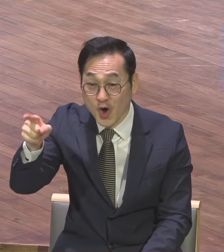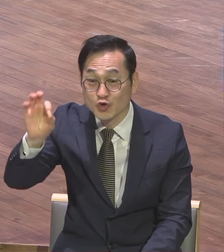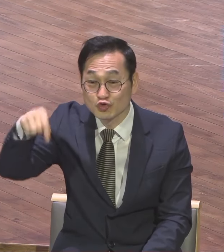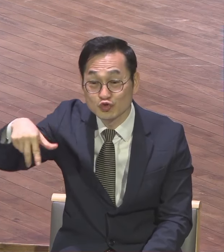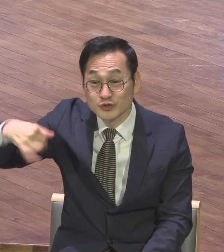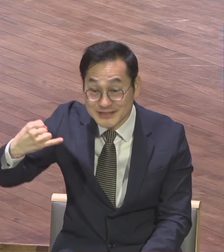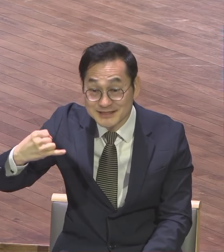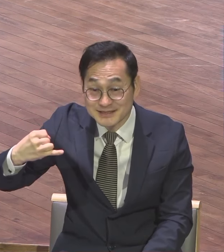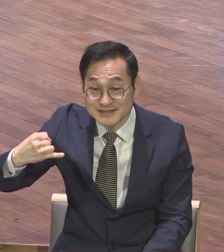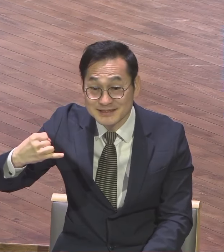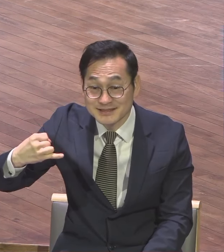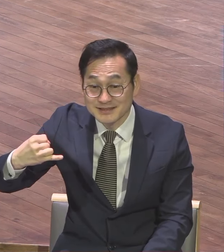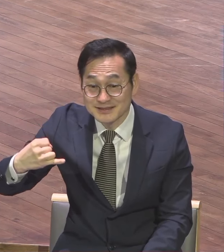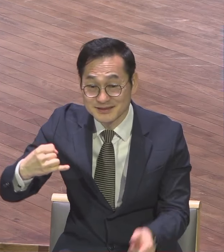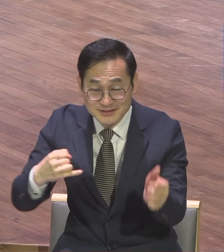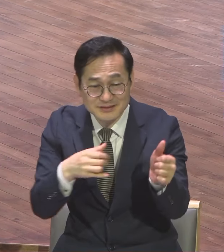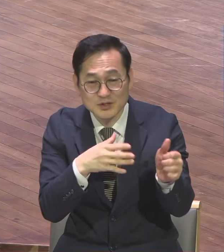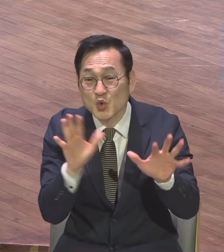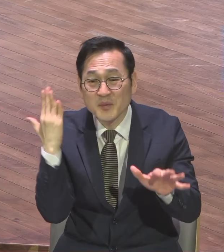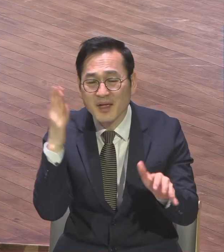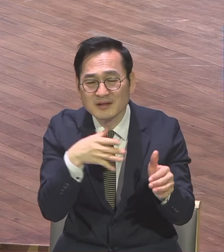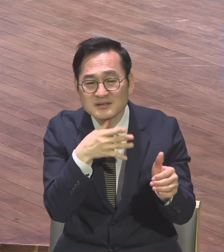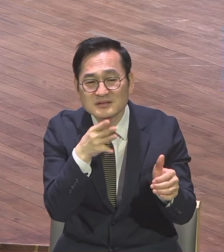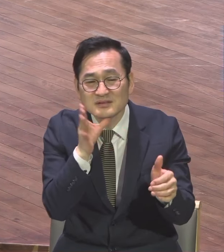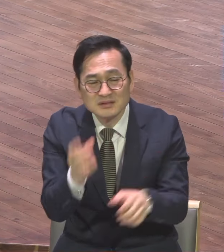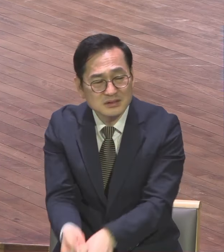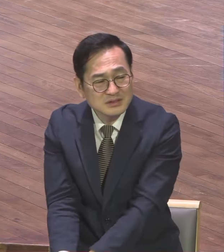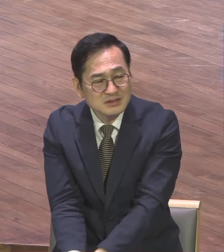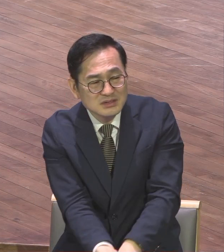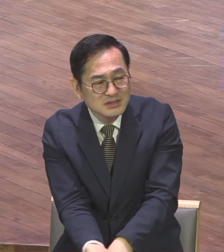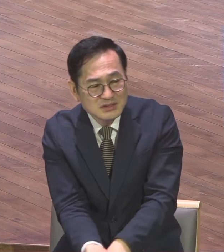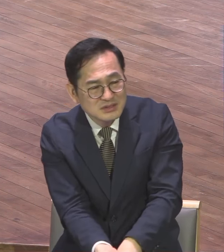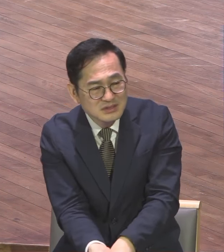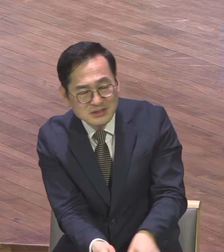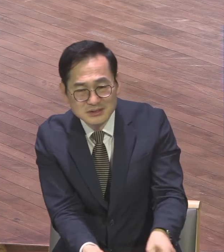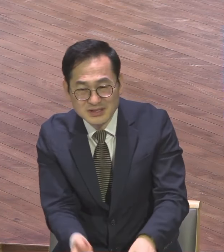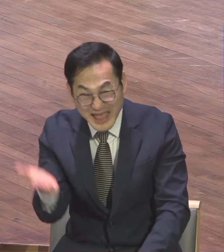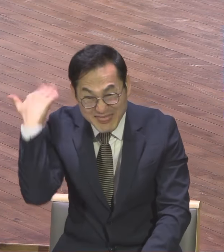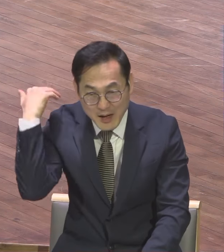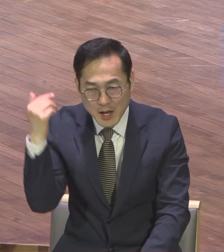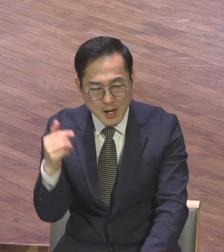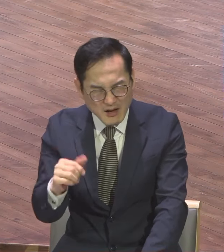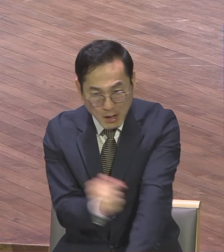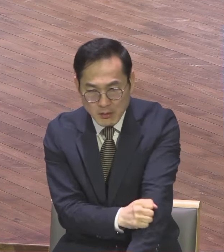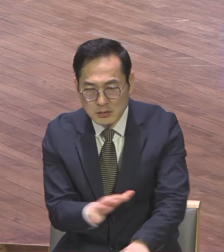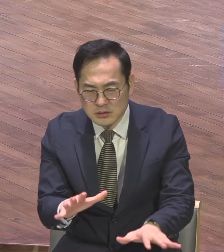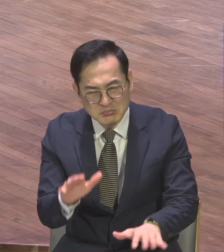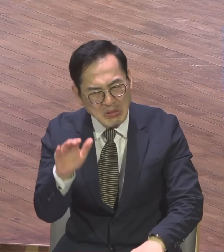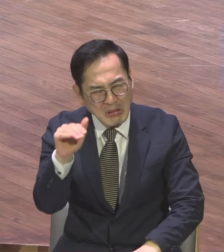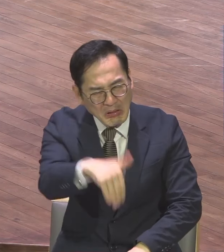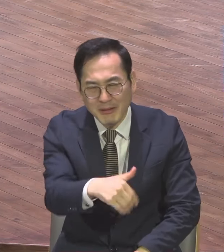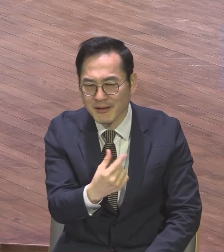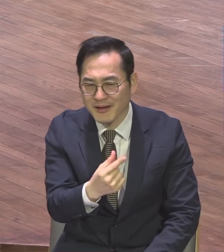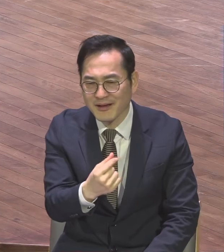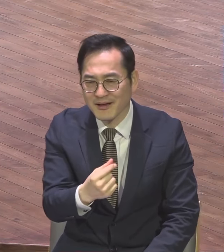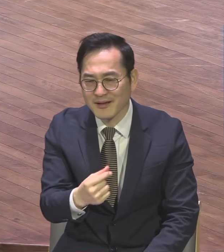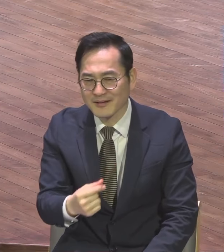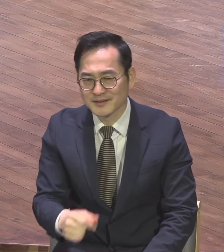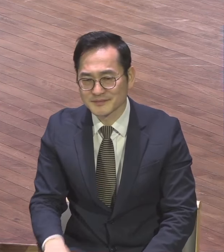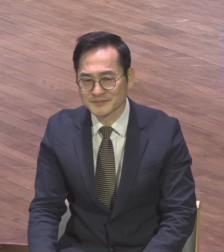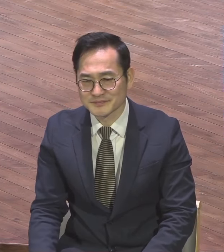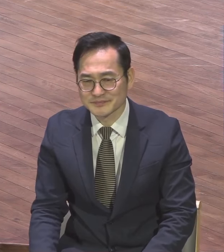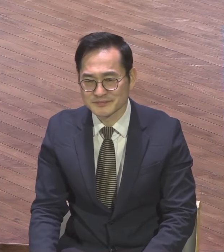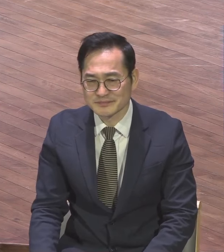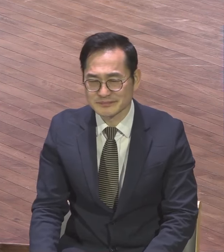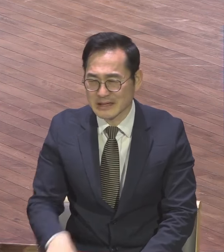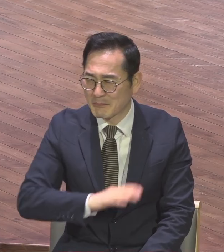최고지요. 요즘은 나이도 들고 뭐 사고도 많이 나고 얘가 기량이 많이 떨어져 있습니다만은 타이거 우즈의